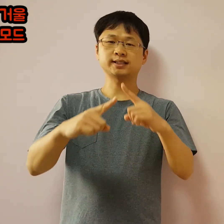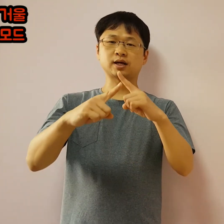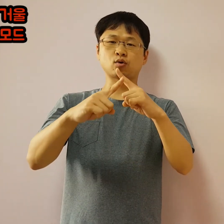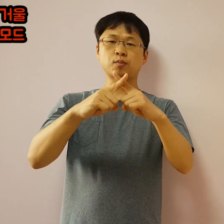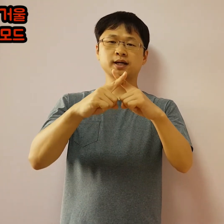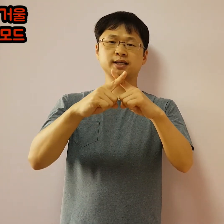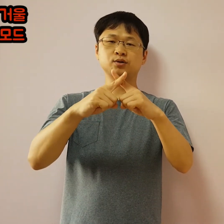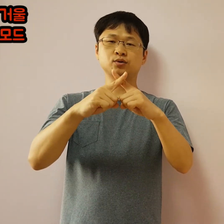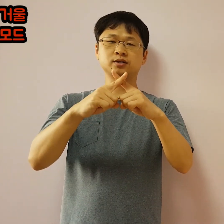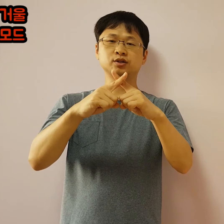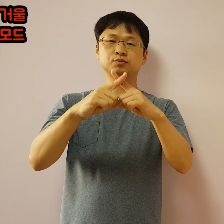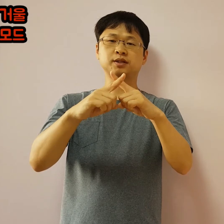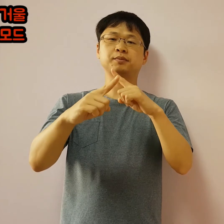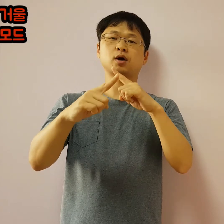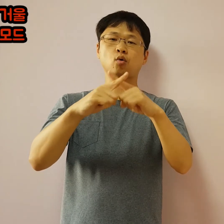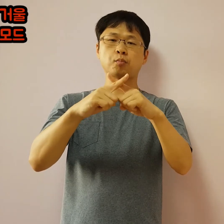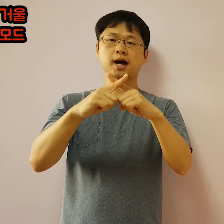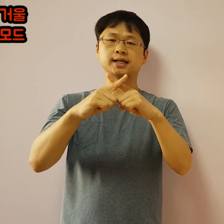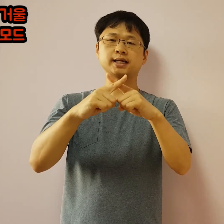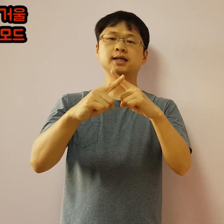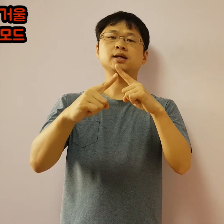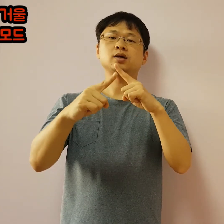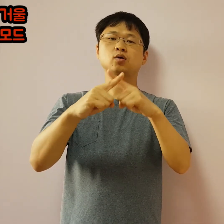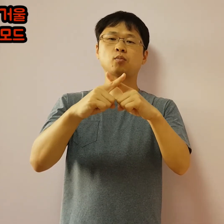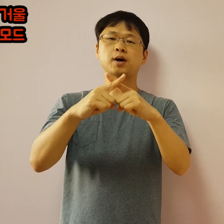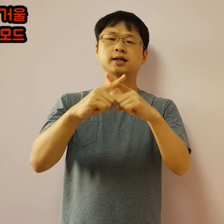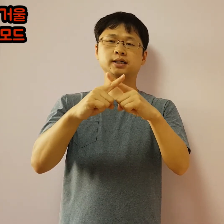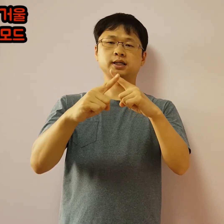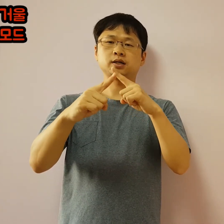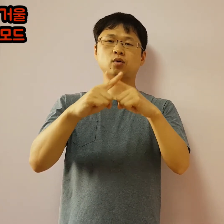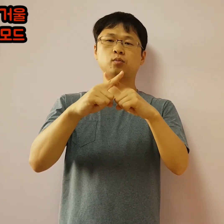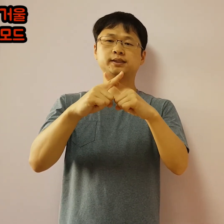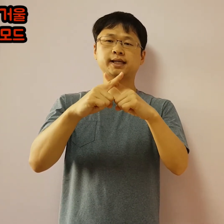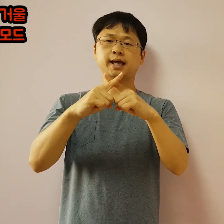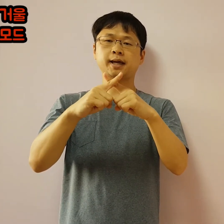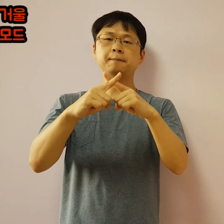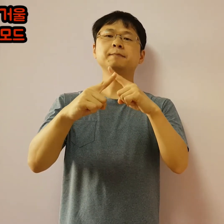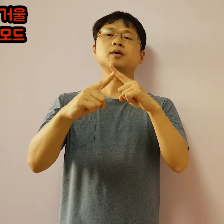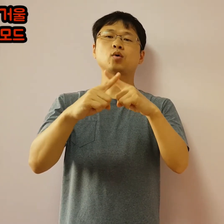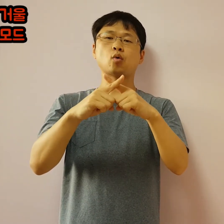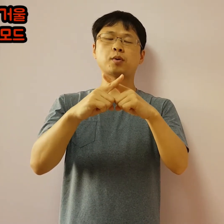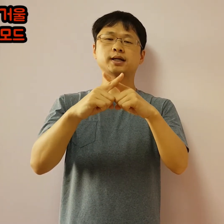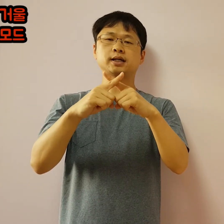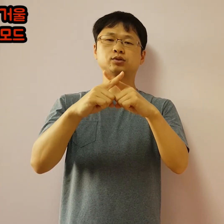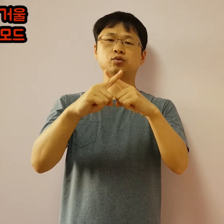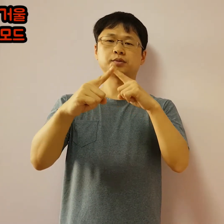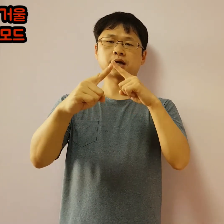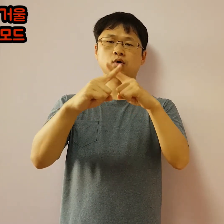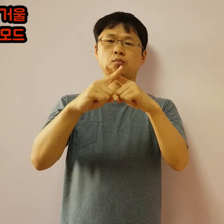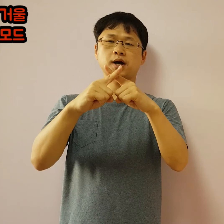X자 곱하기 기호를 그려주면 됩니다. 곱하기, 곱하기, 곱셈, 곱하기란 수어입니다.